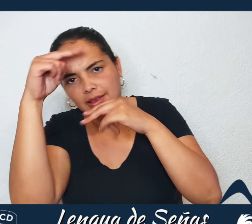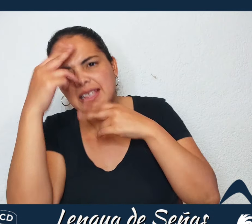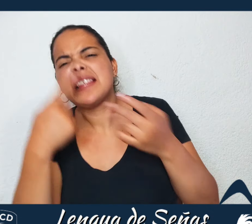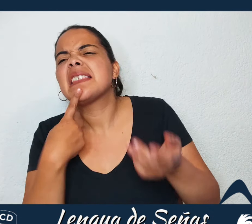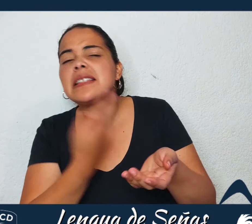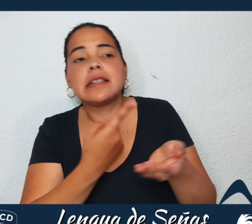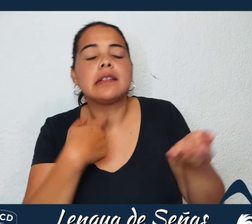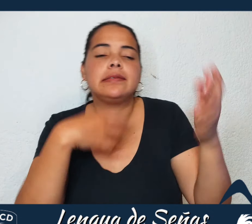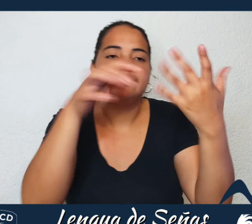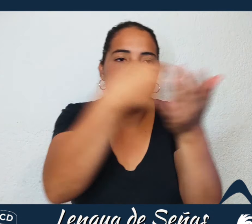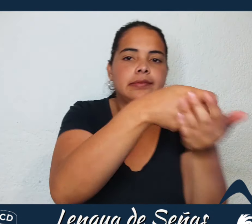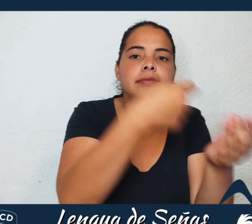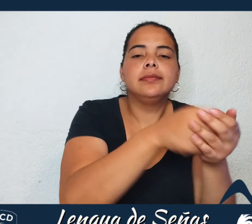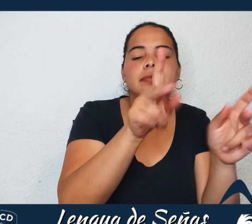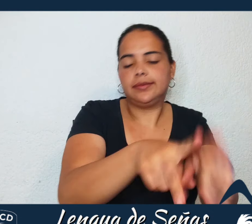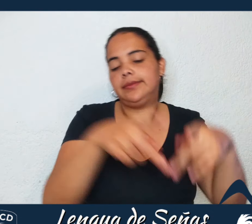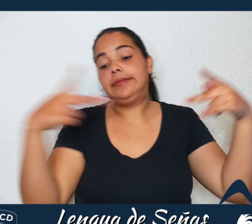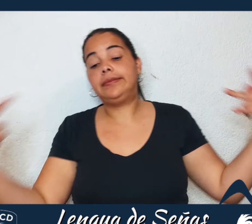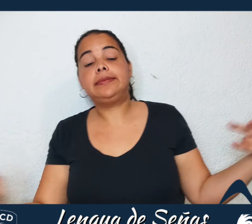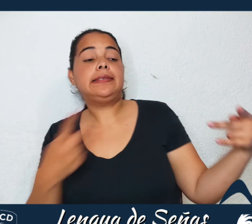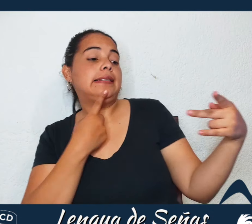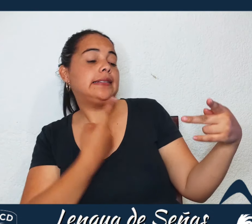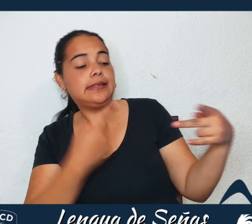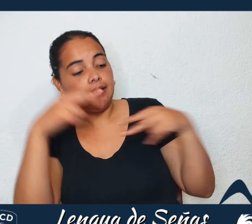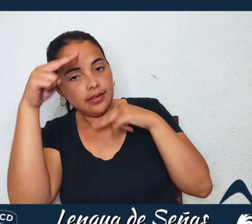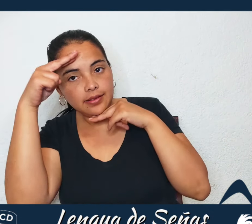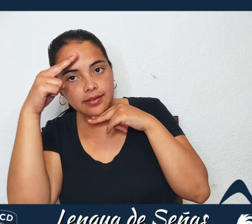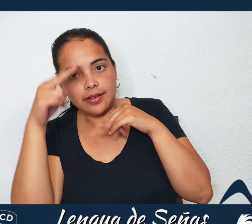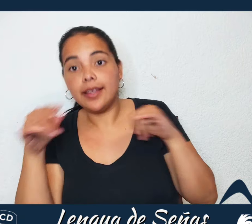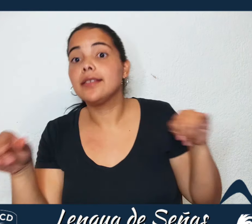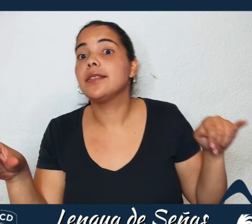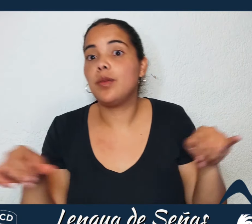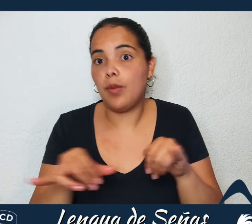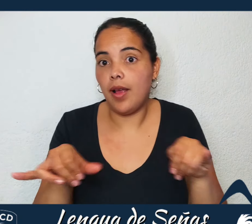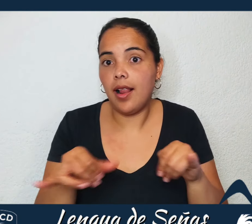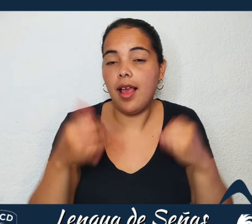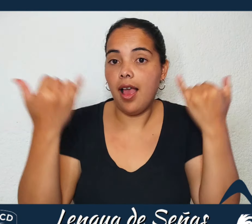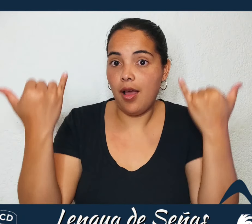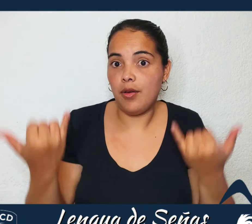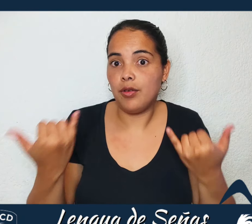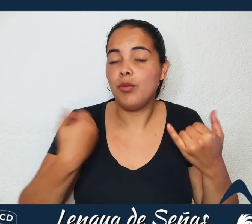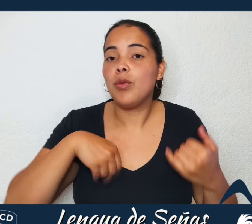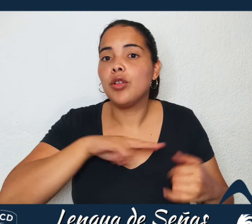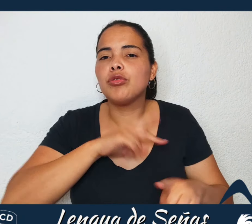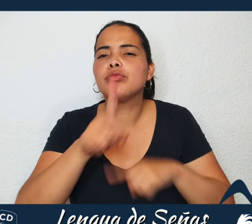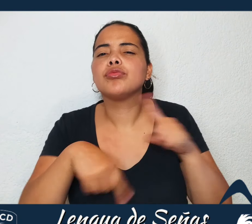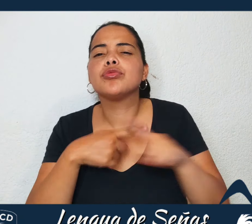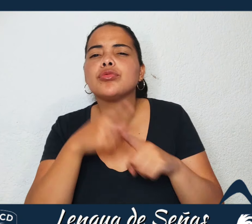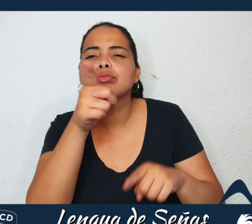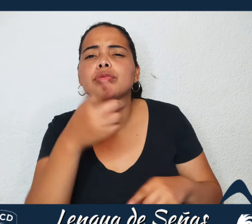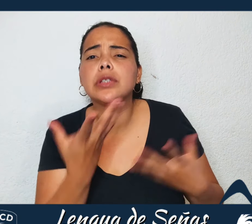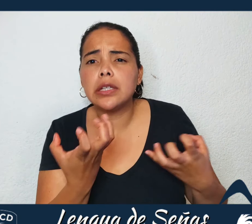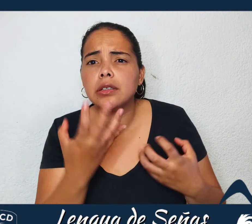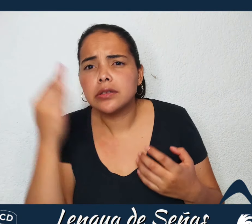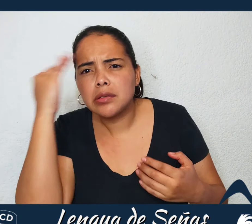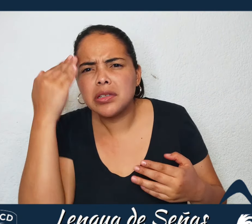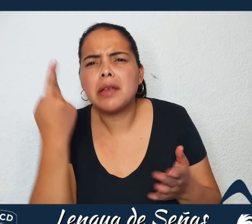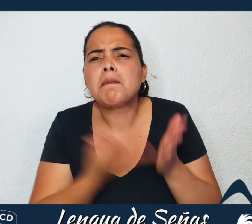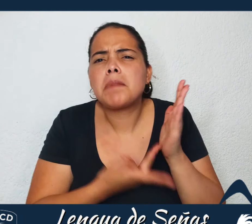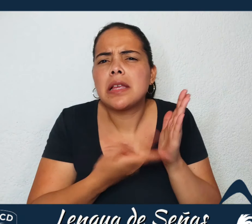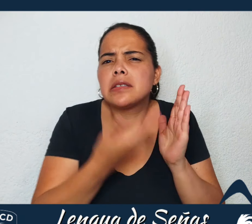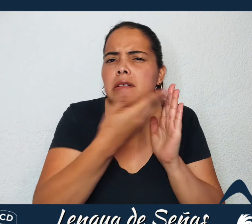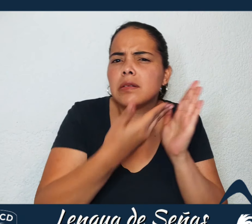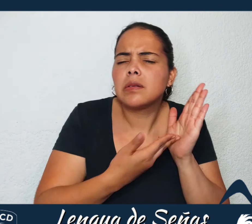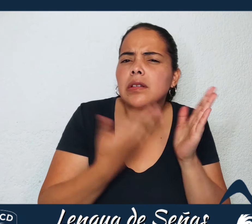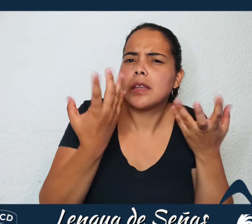decir. De alguna manera, esto es lo que representa cuando hablamos del Evangelio. Y Pablo estaba diciendo de que él estaba